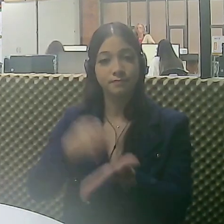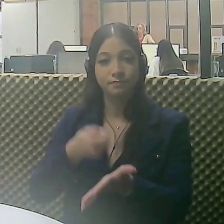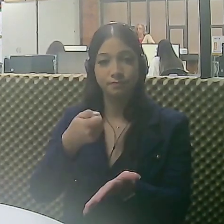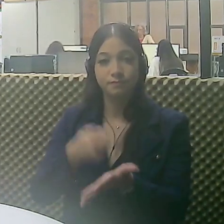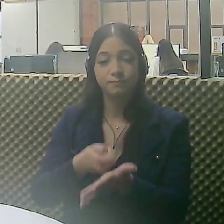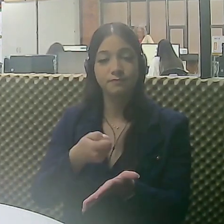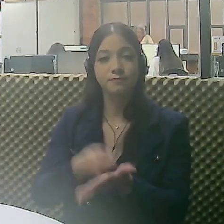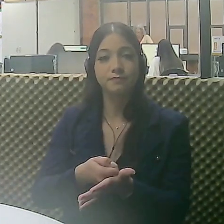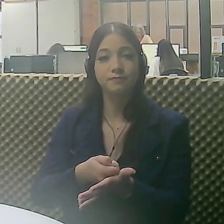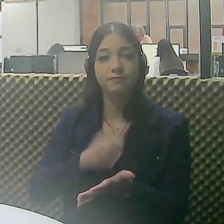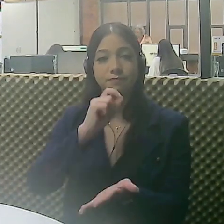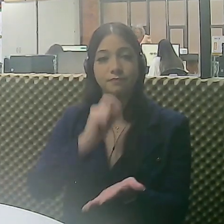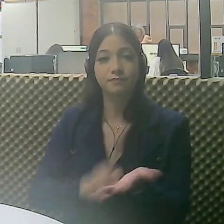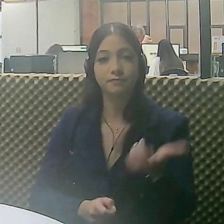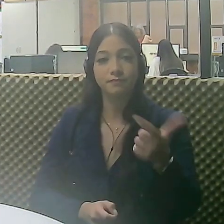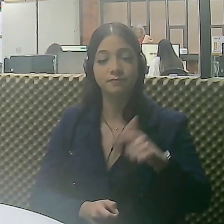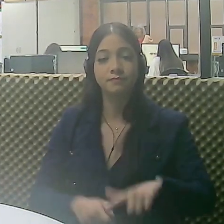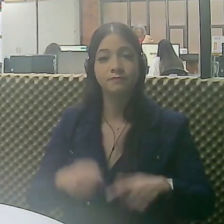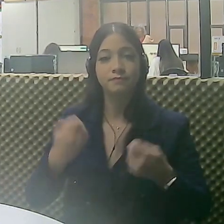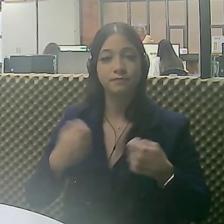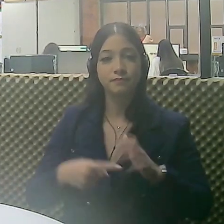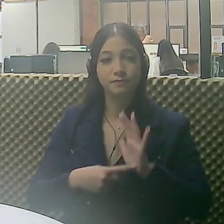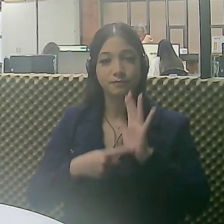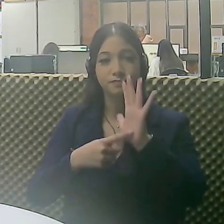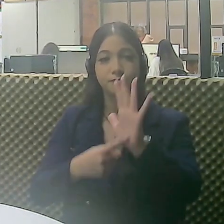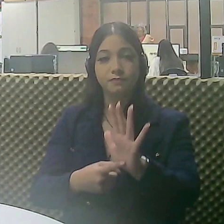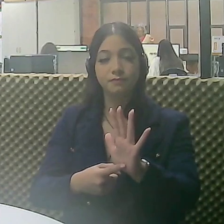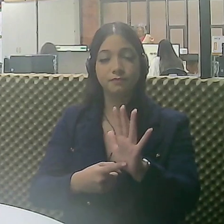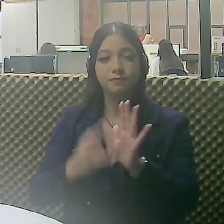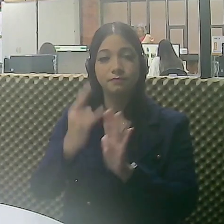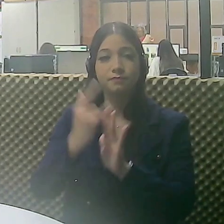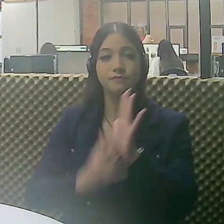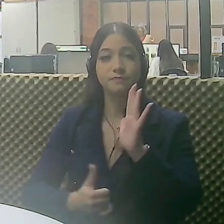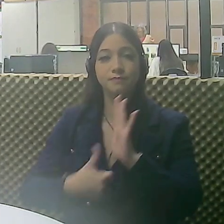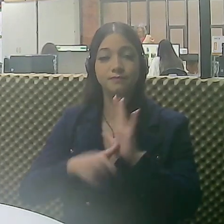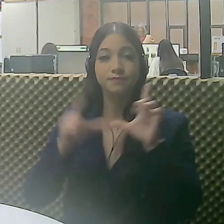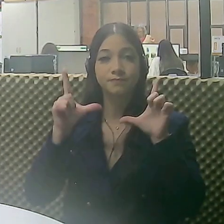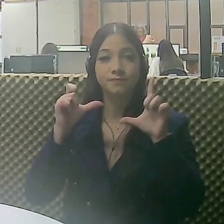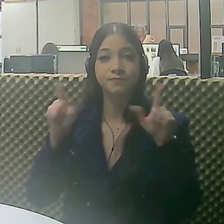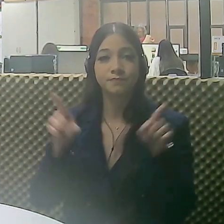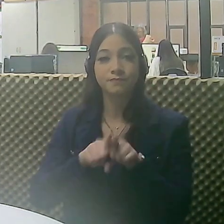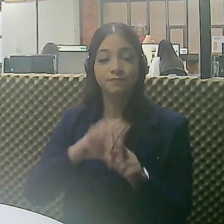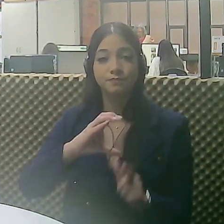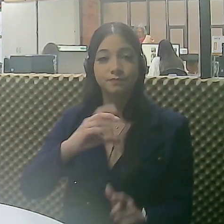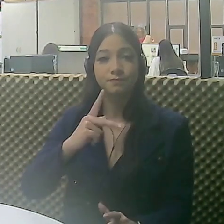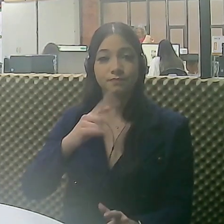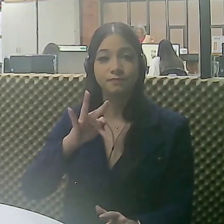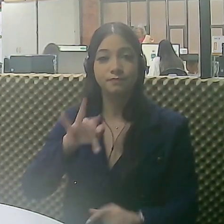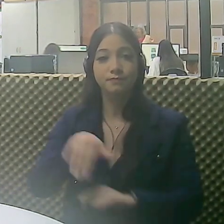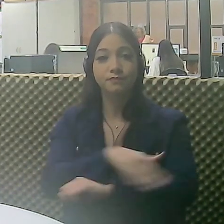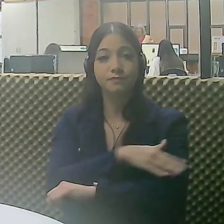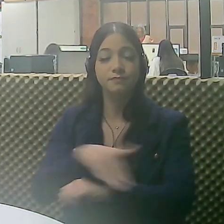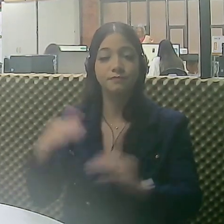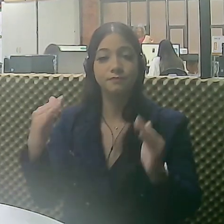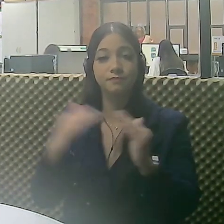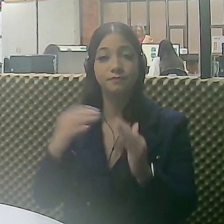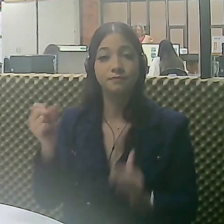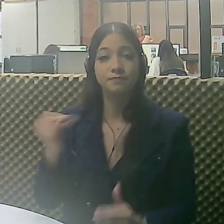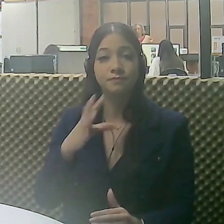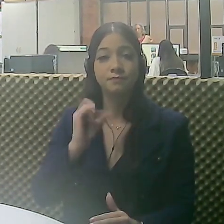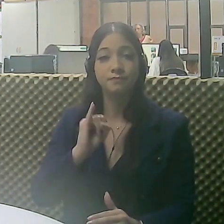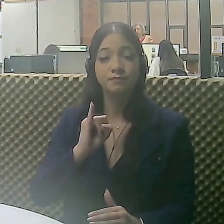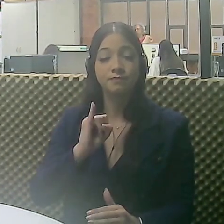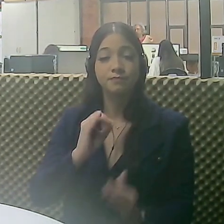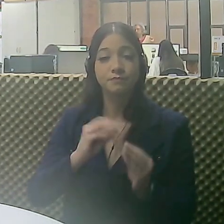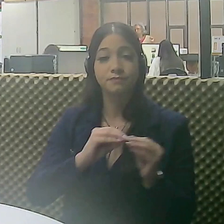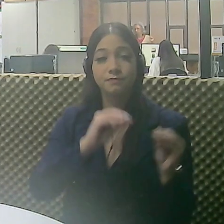obrigatória. Para o recadastramento, é preciso apresentar documento de identificação com foto, CPF e comprovante de endereço recente,